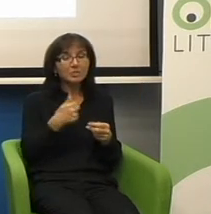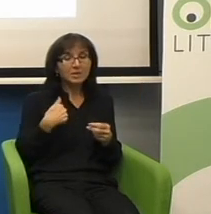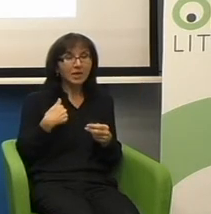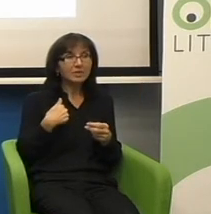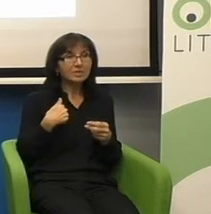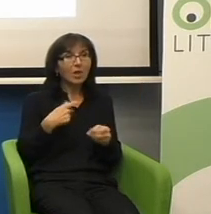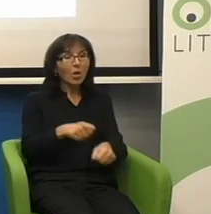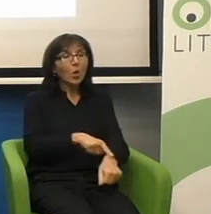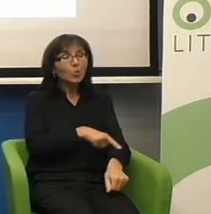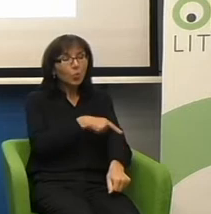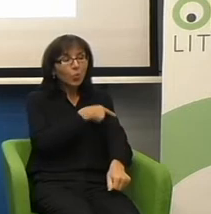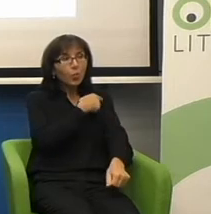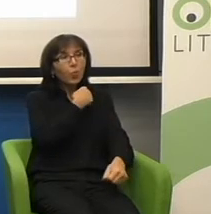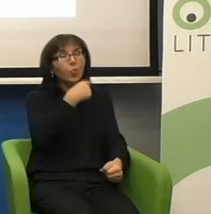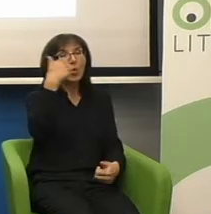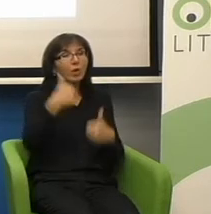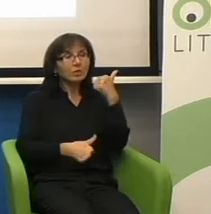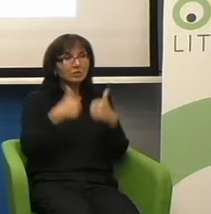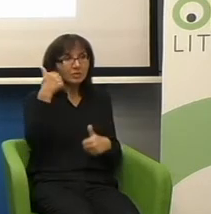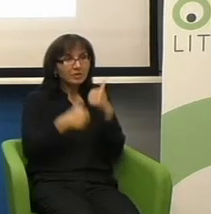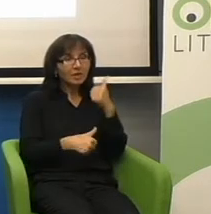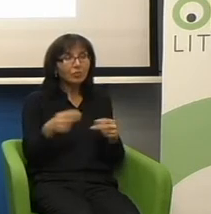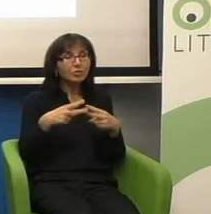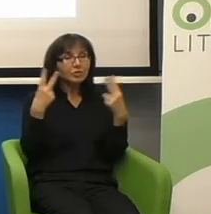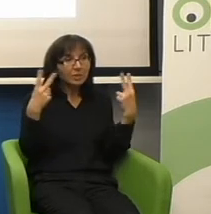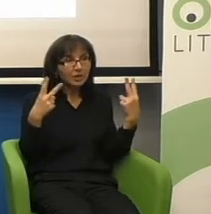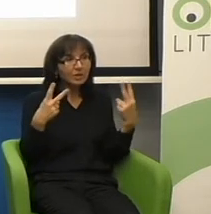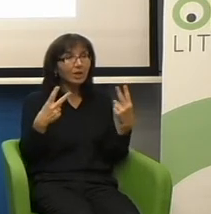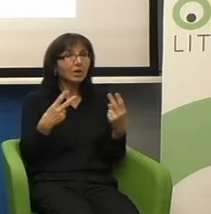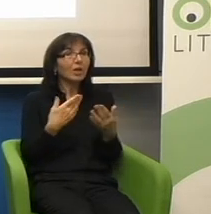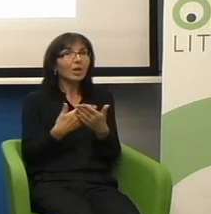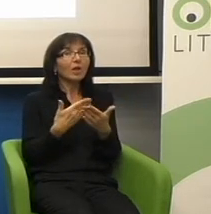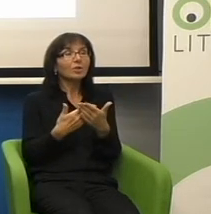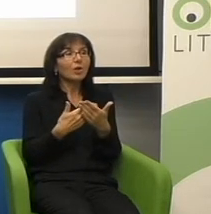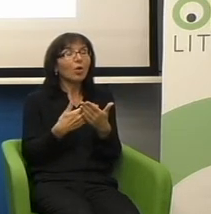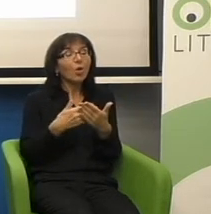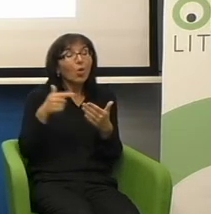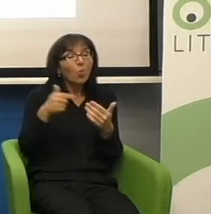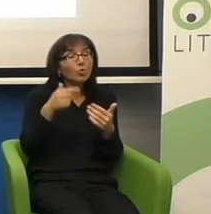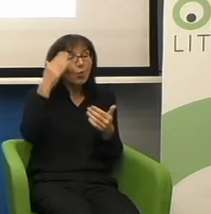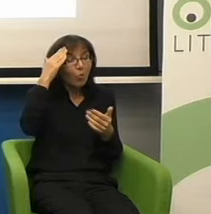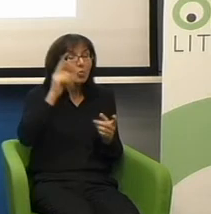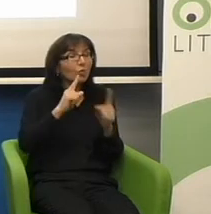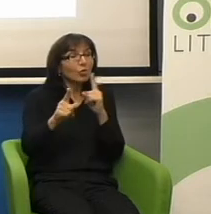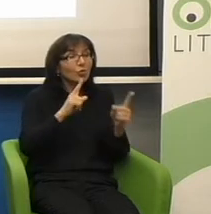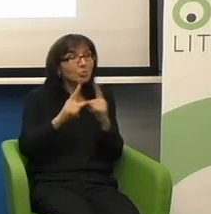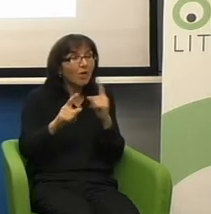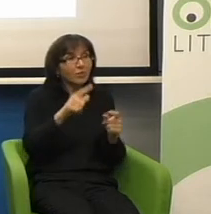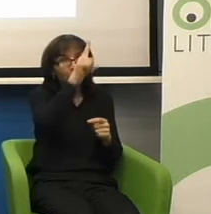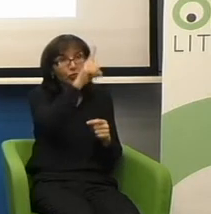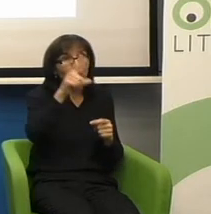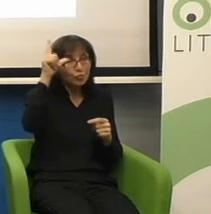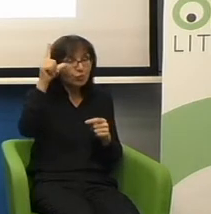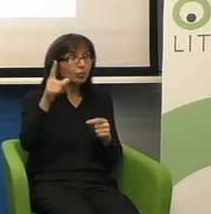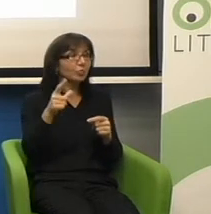długo jednak uprawiało ten zawód, a on głównie na tym polega, żeby umieć porozmawiać z kimś, stworzyć